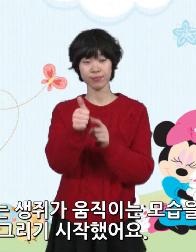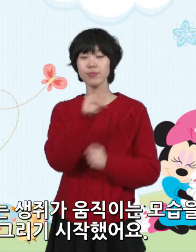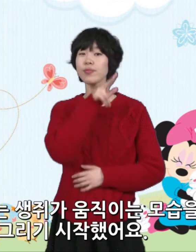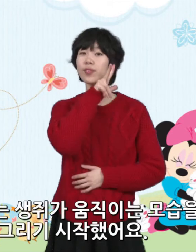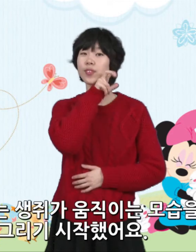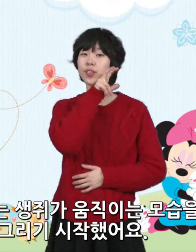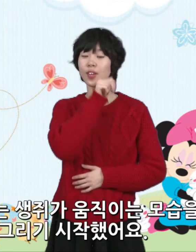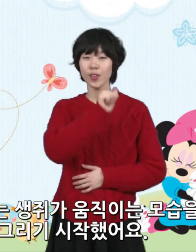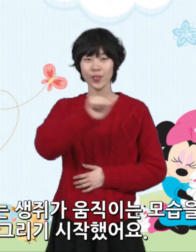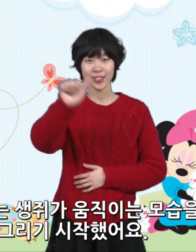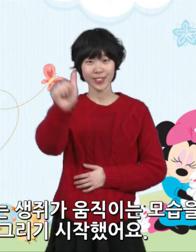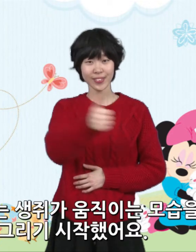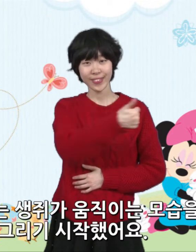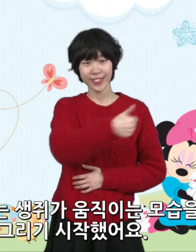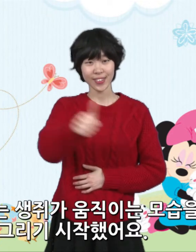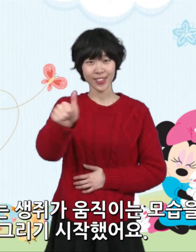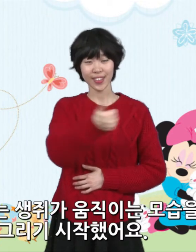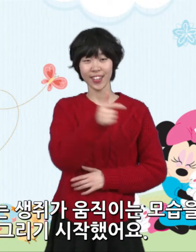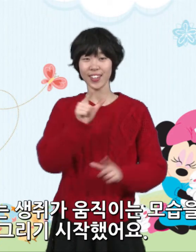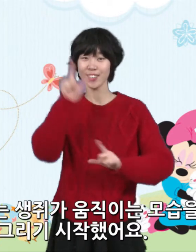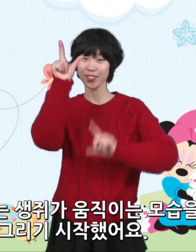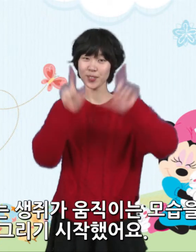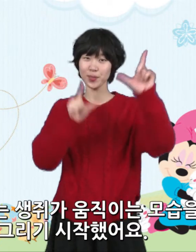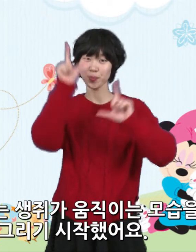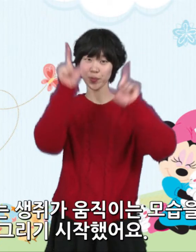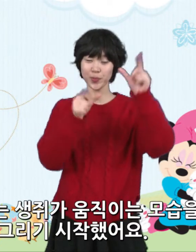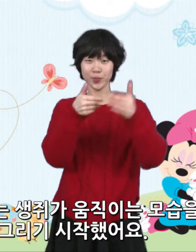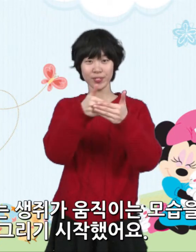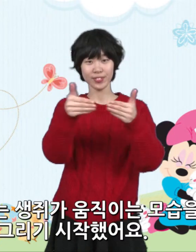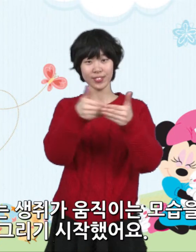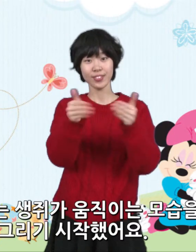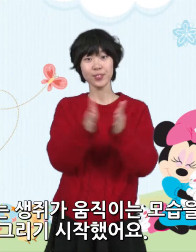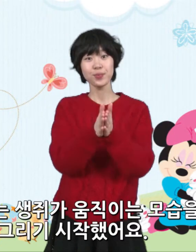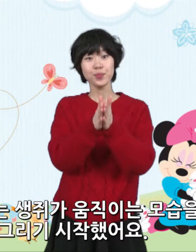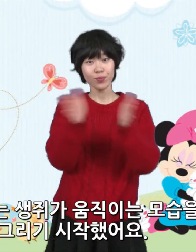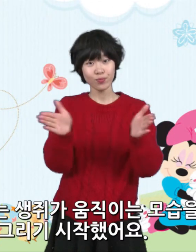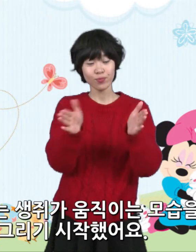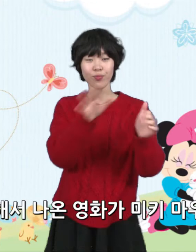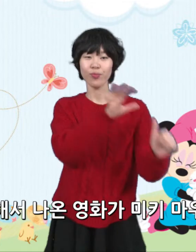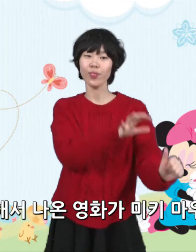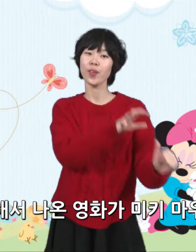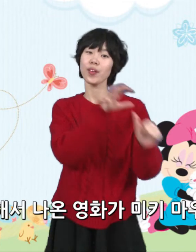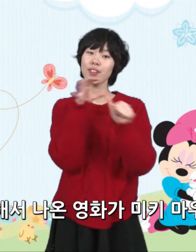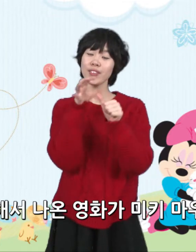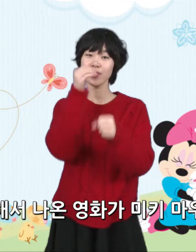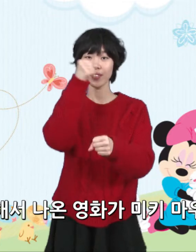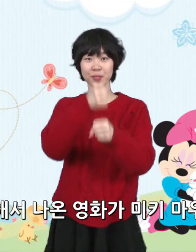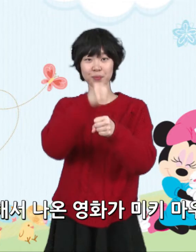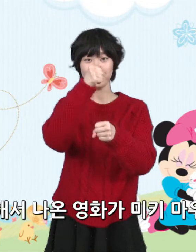월트는 생쥐가 움직이는 모습을 유심히 살펴 그리기 시작했어요. 이렇게 해서 나온